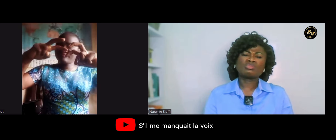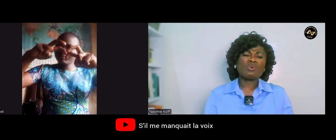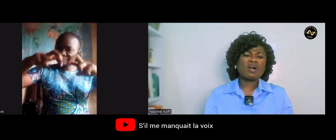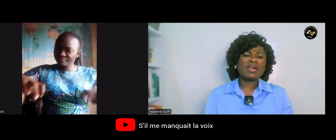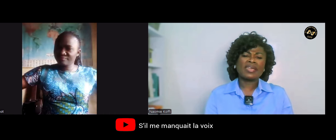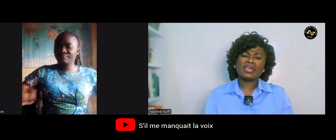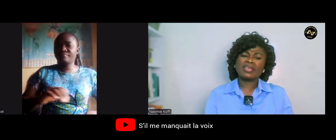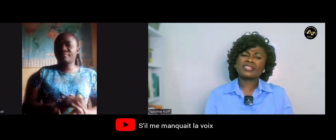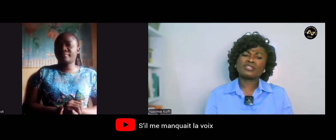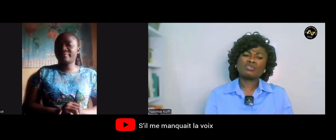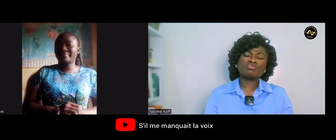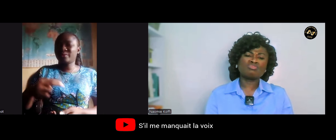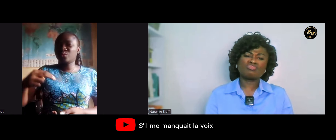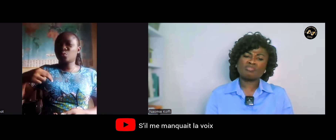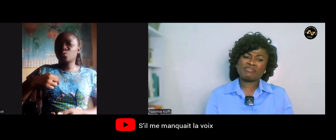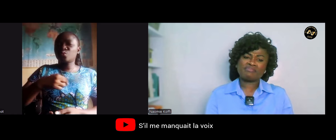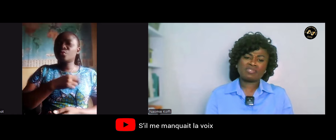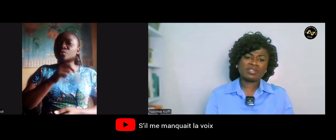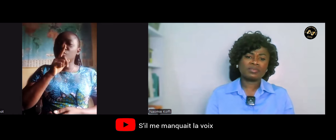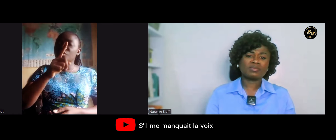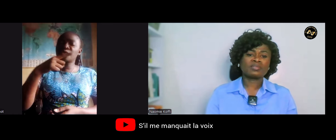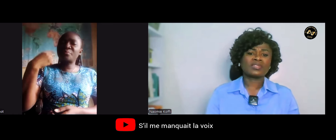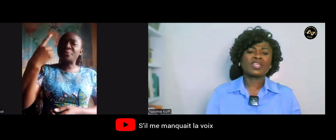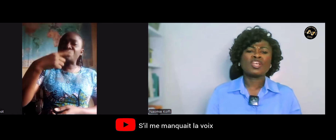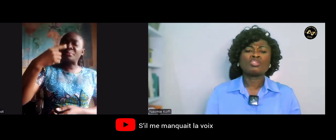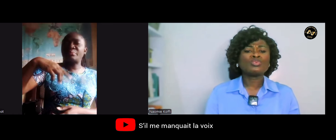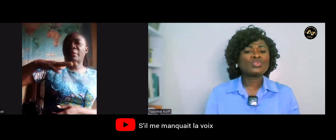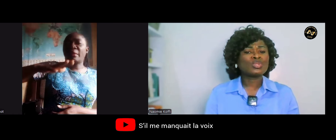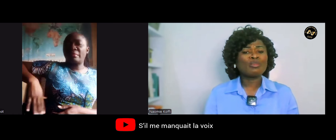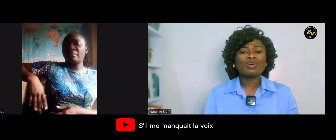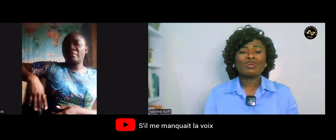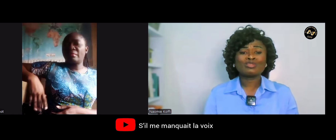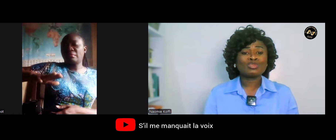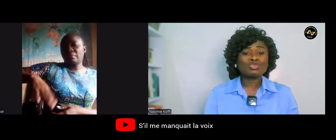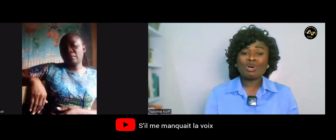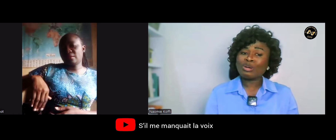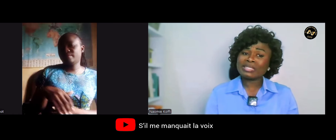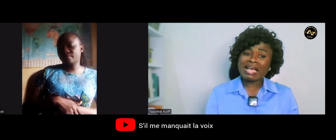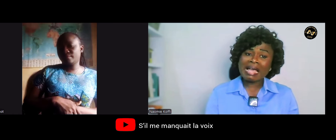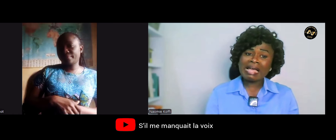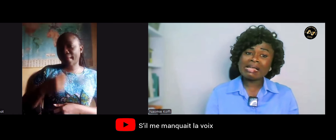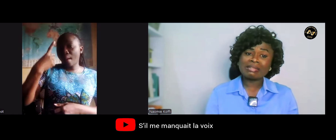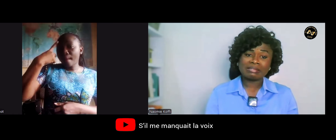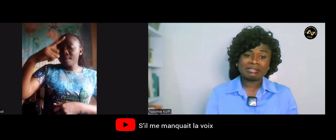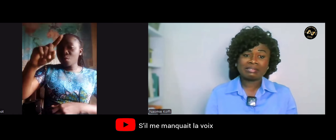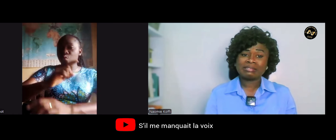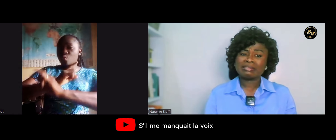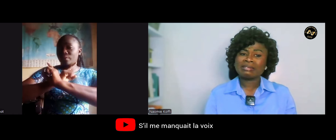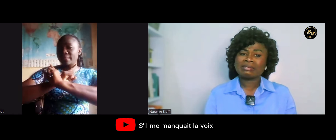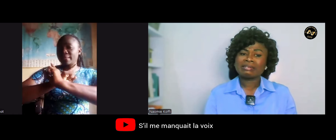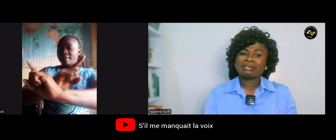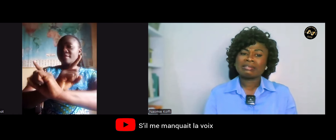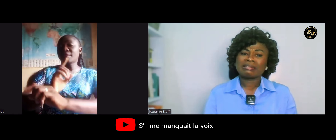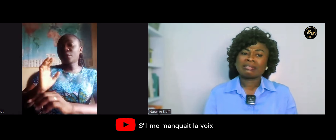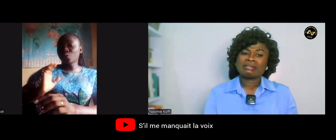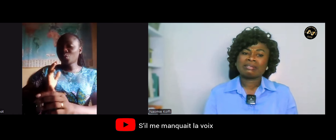Notre droit est toujours bafoué. Nous sommes toujours en retard.